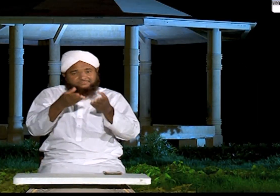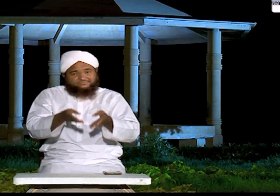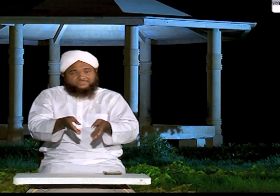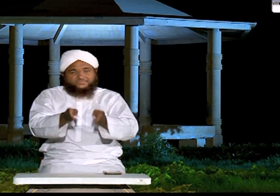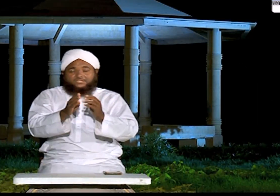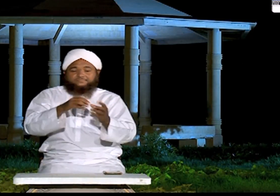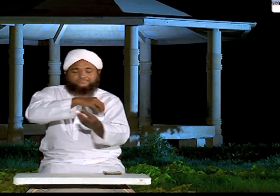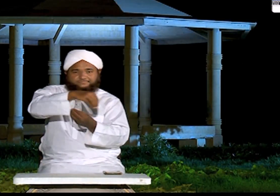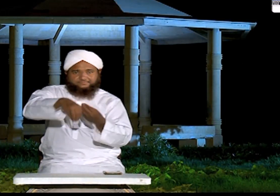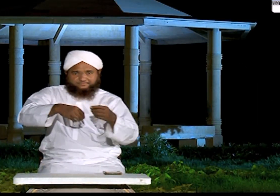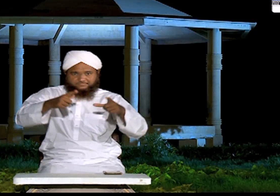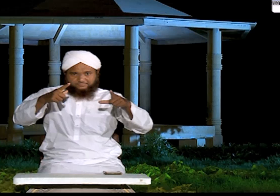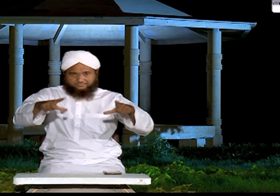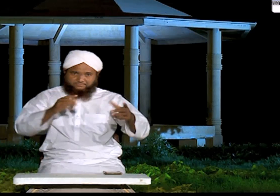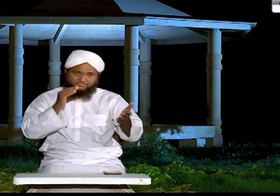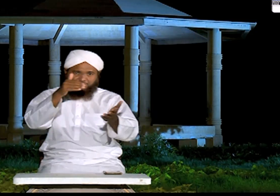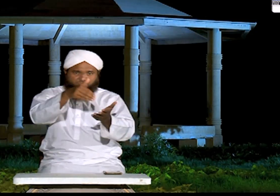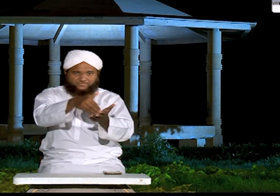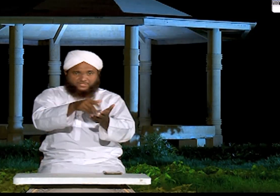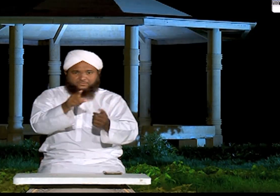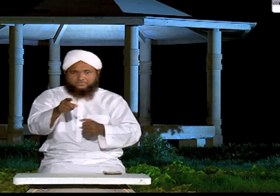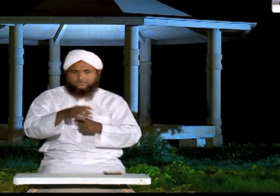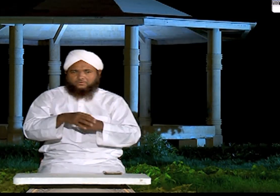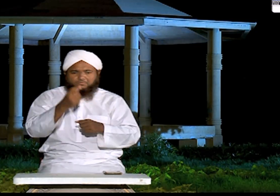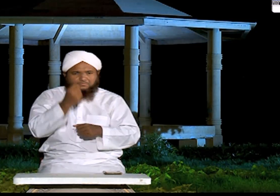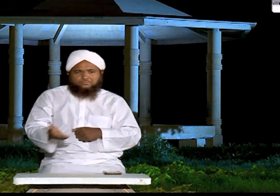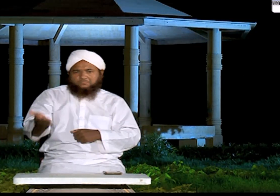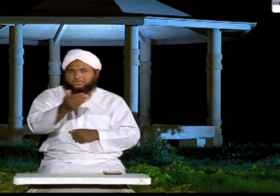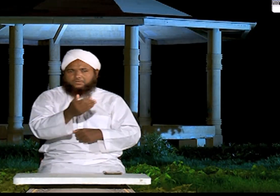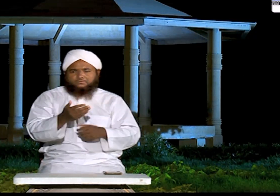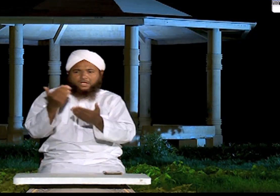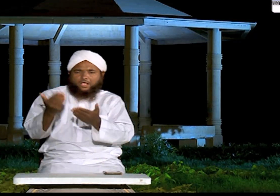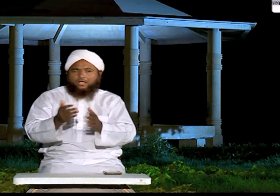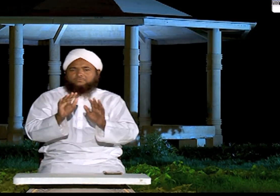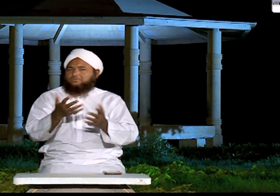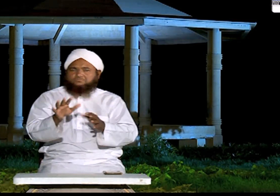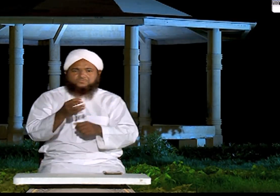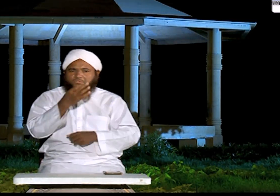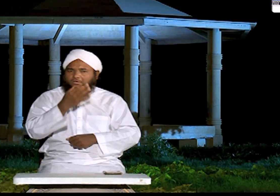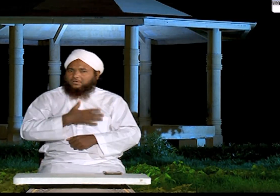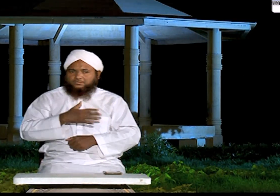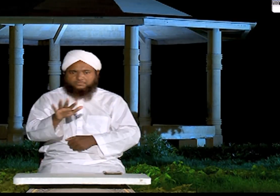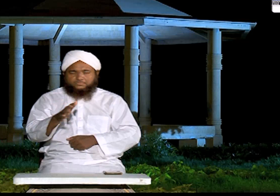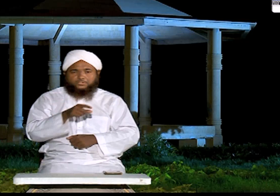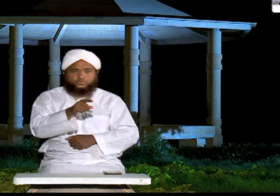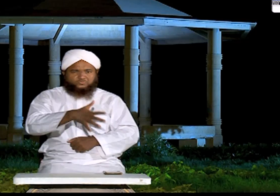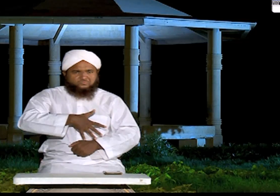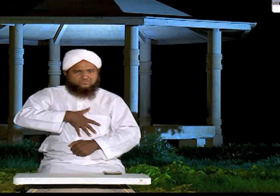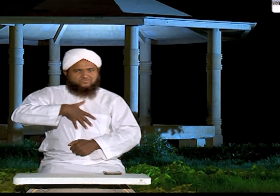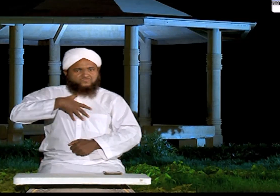وہاں کے لوگوں نے ان کی ذرا بھی آو بھگت خاطر توازوں نہ کی یہ دیکھ کر طبع کو بہت غصہ آیا